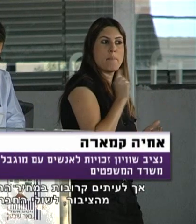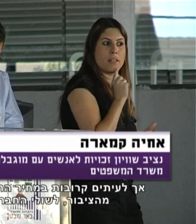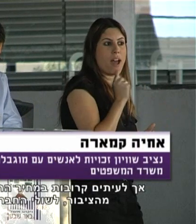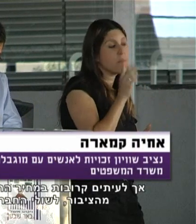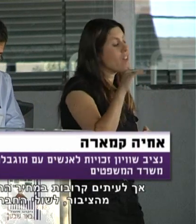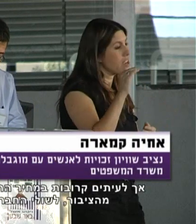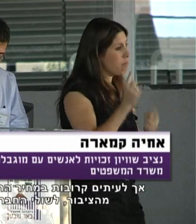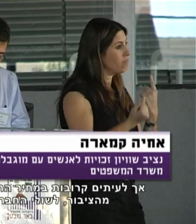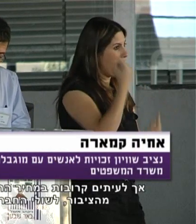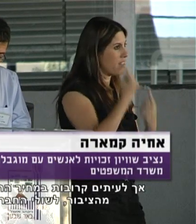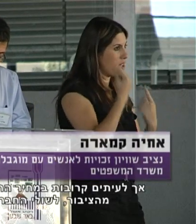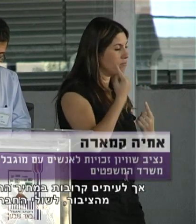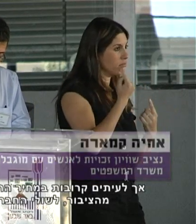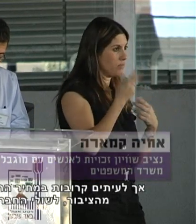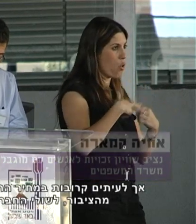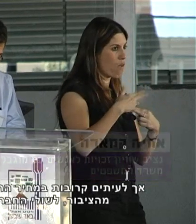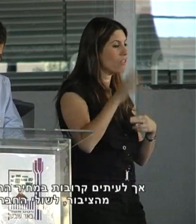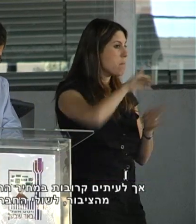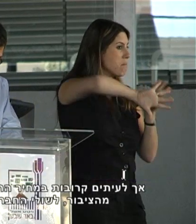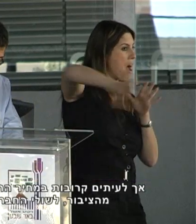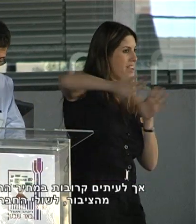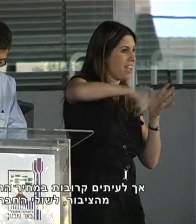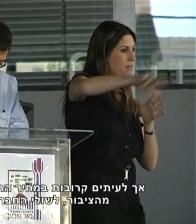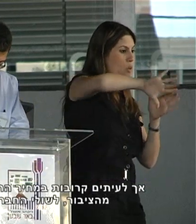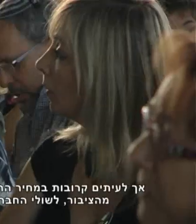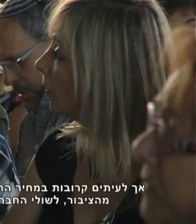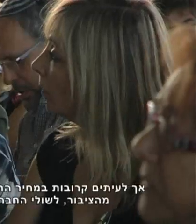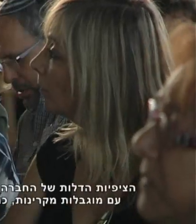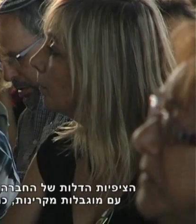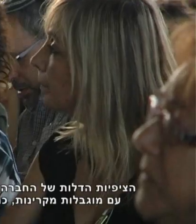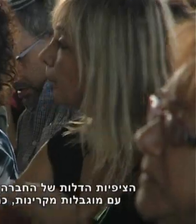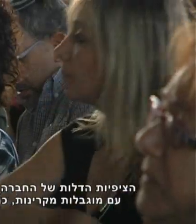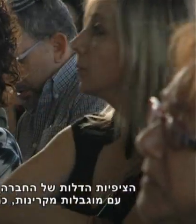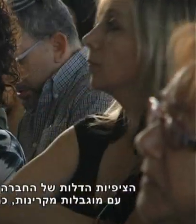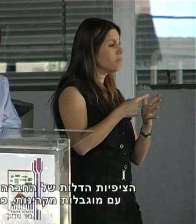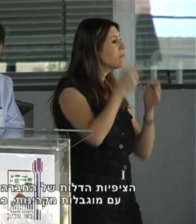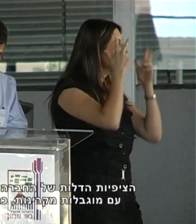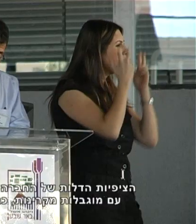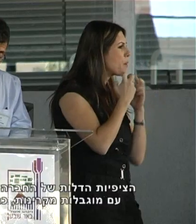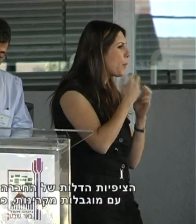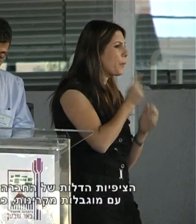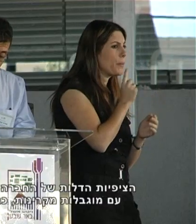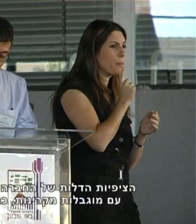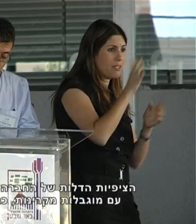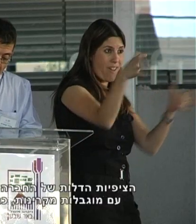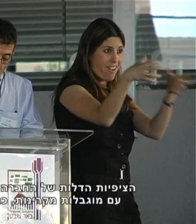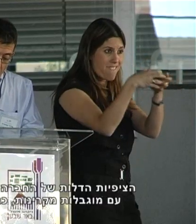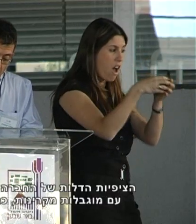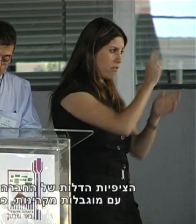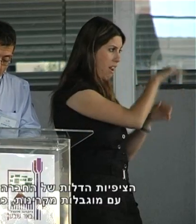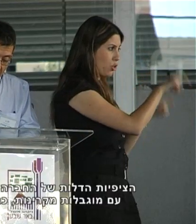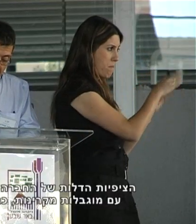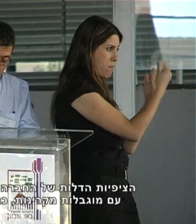לעתים קרובות במרחיר הרחקה שלנו מהציבור, לשולי החברה. הציפיות הדלות של החברה מאנשים עם